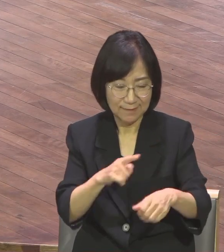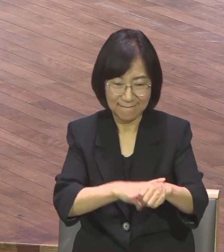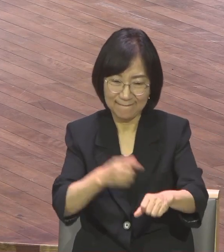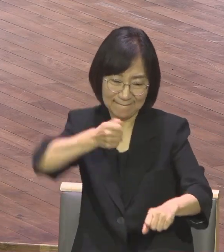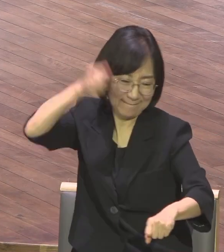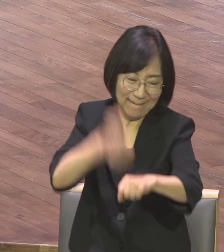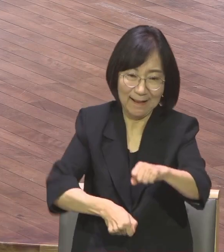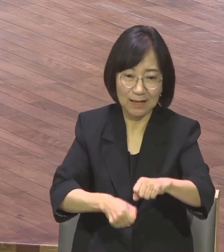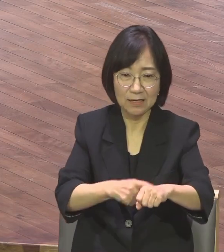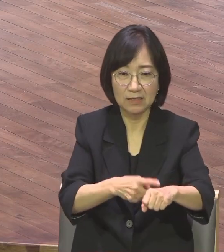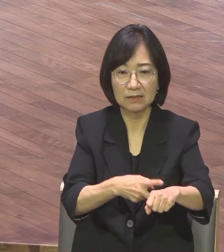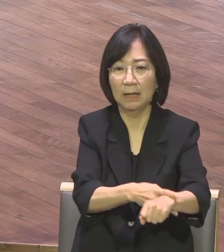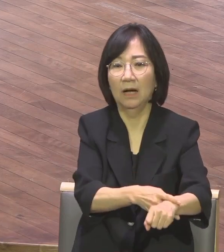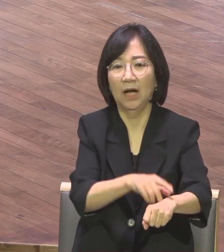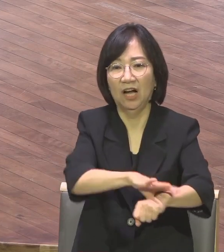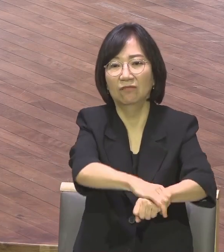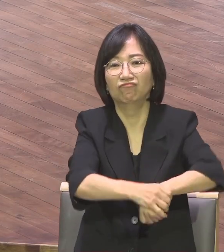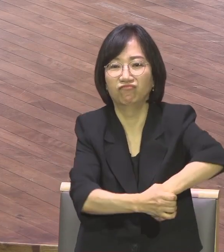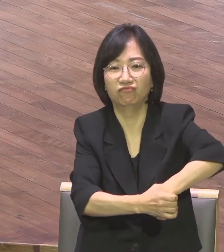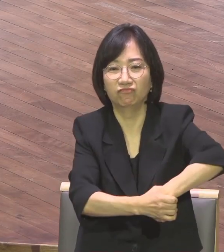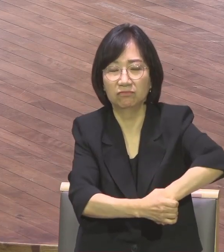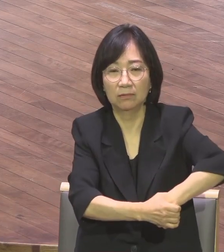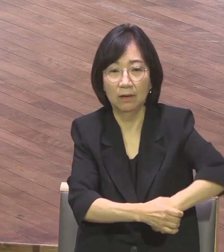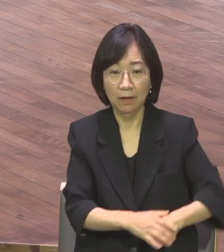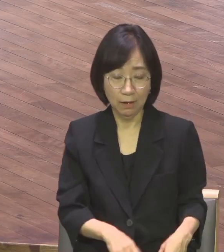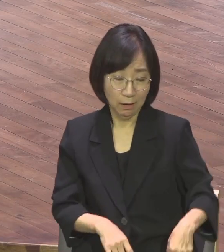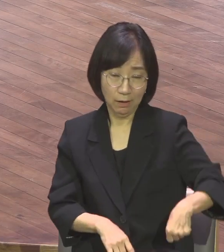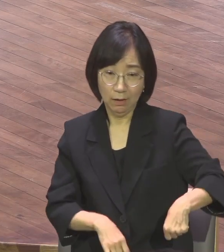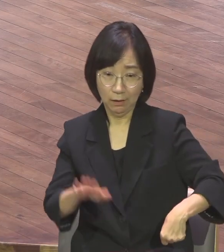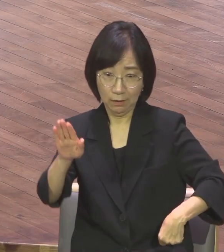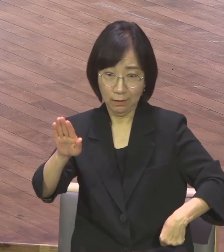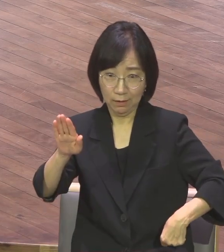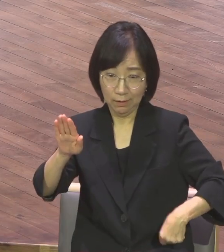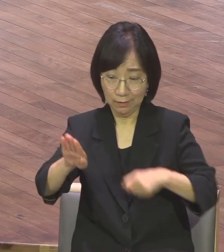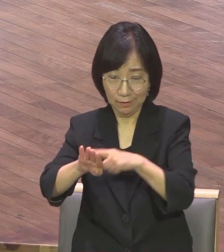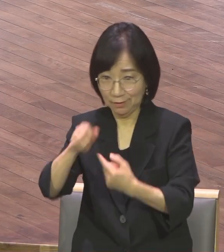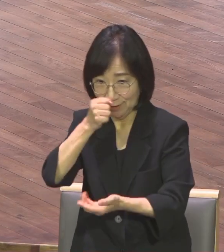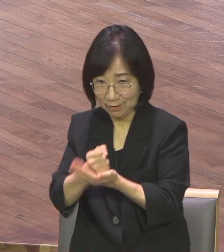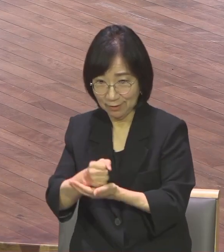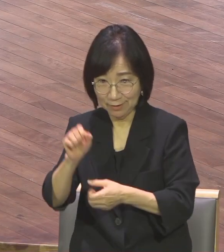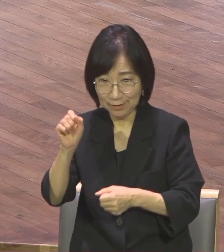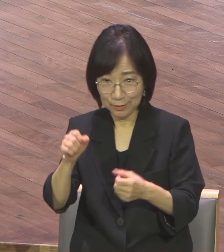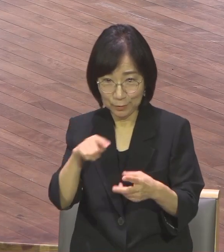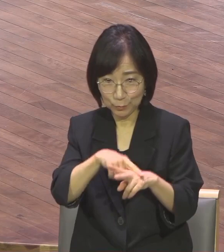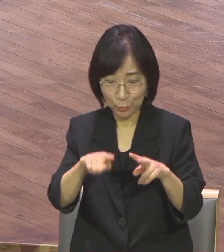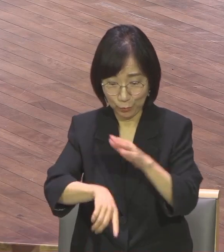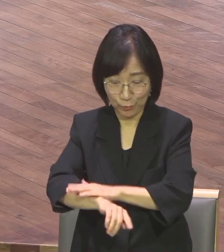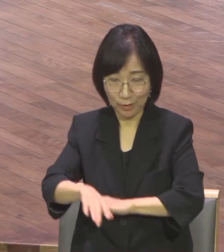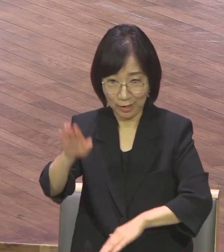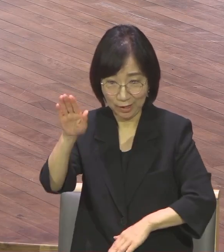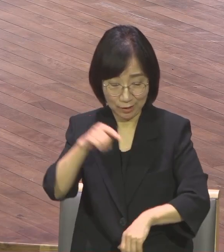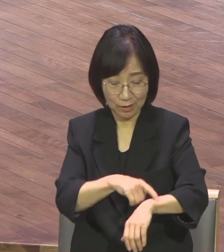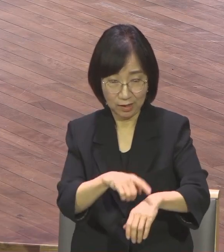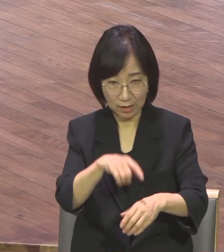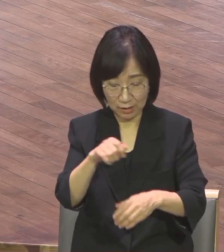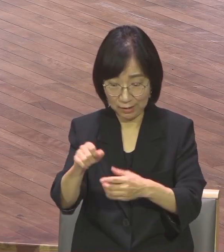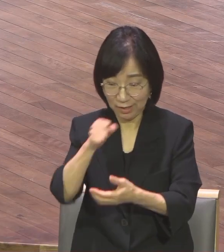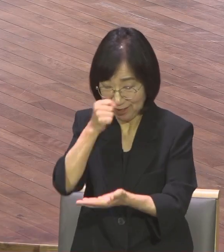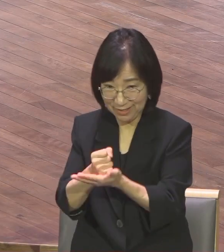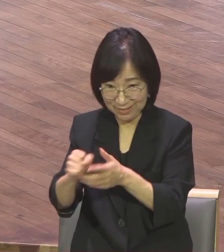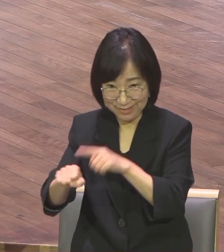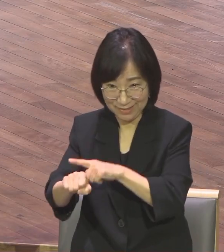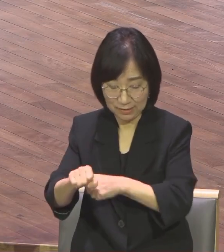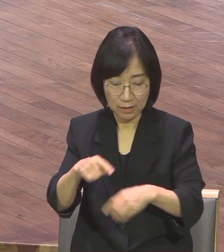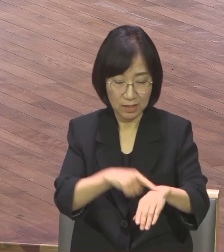들어가는 것이 두 손을 가지고 지옥 곧 꺼지지 않는 불에 들어가는 것보다 나으니라. 지옥의 형벌이